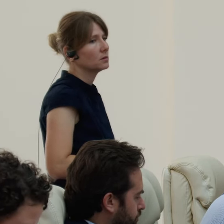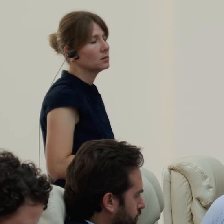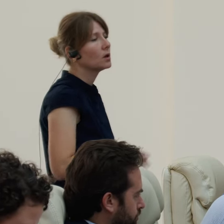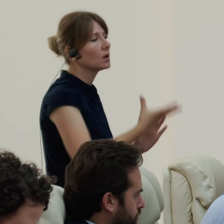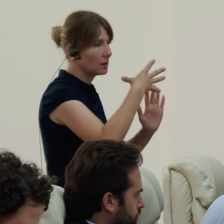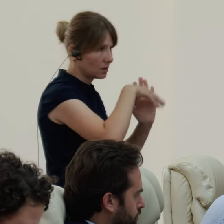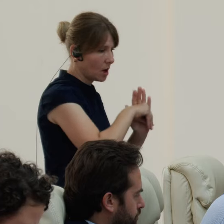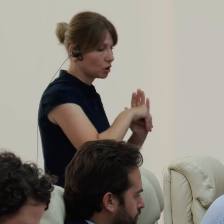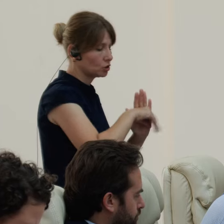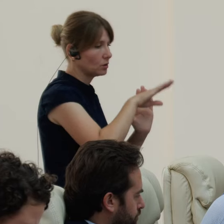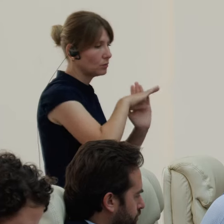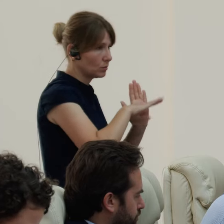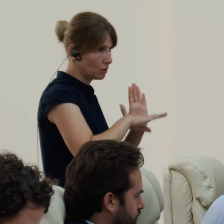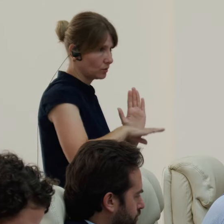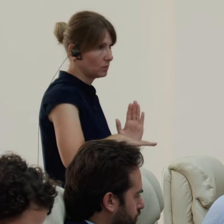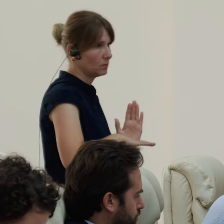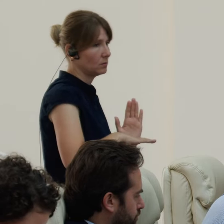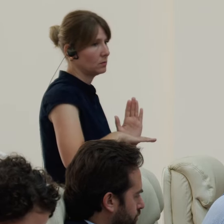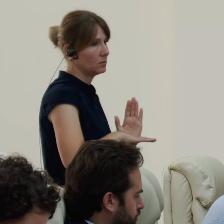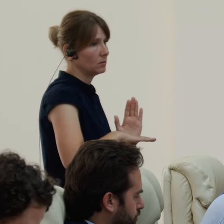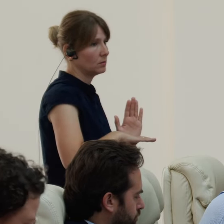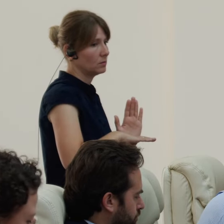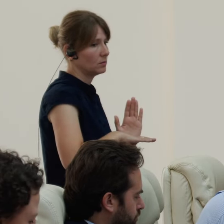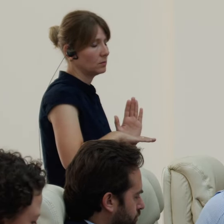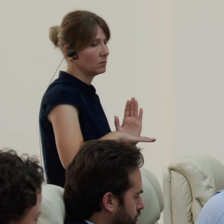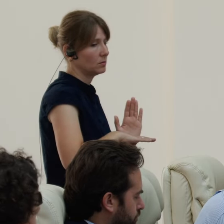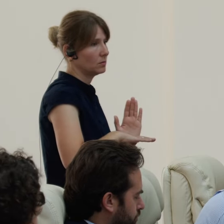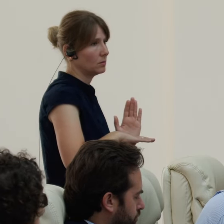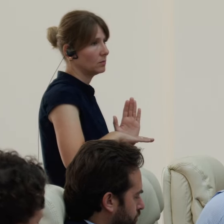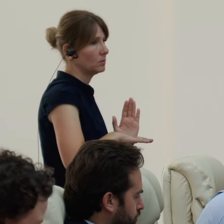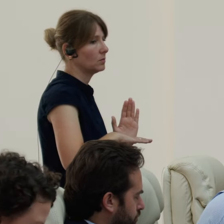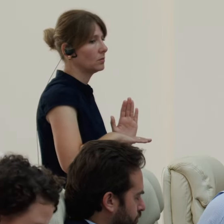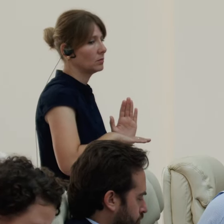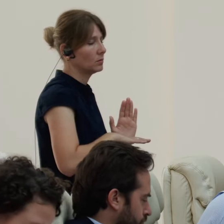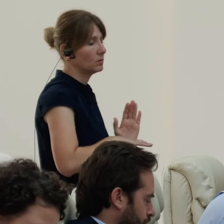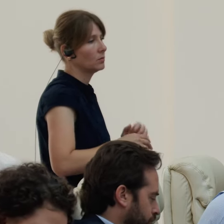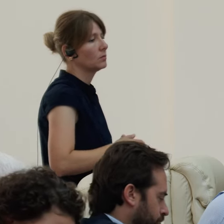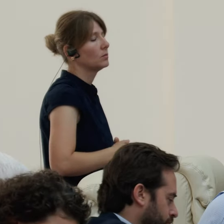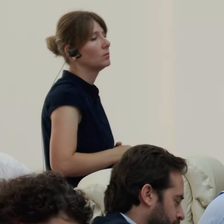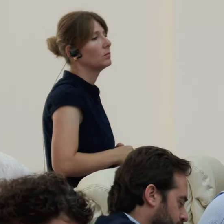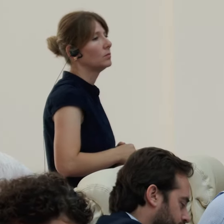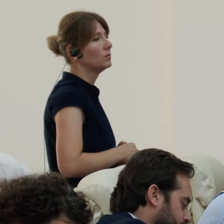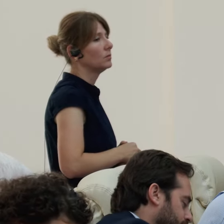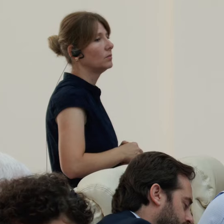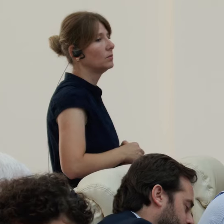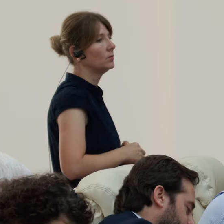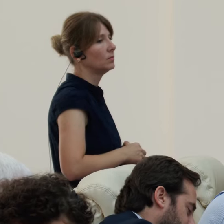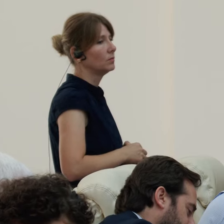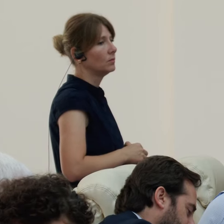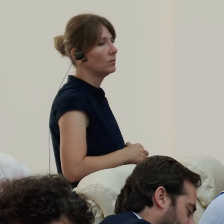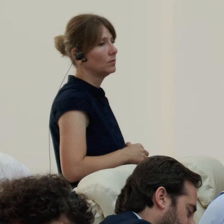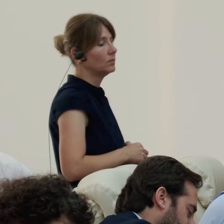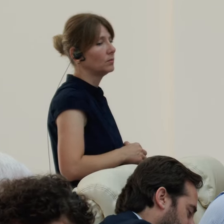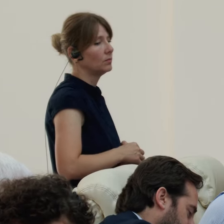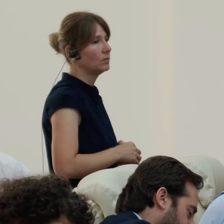inclusiv cu programul alimentar mondial. Cu acesta am finalizat recent un program de instruire pentru